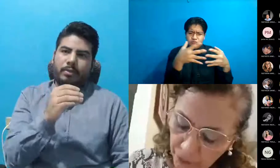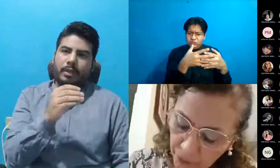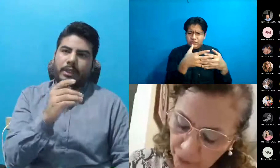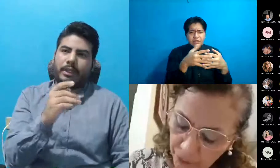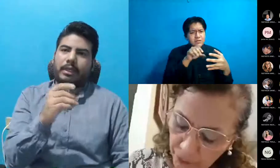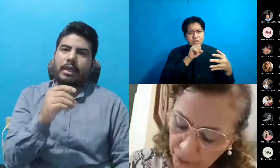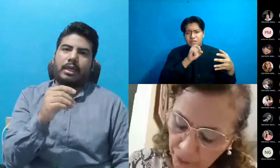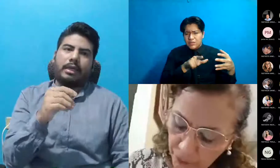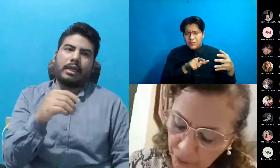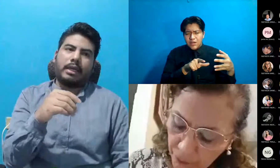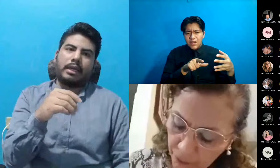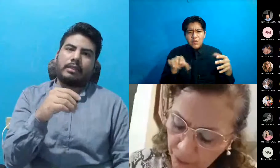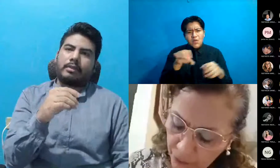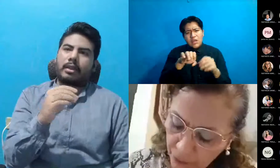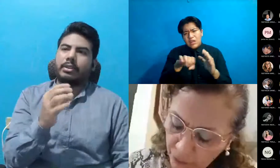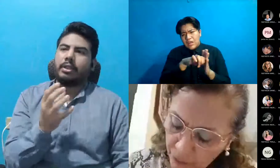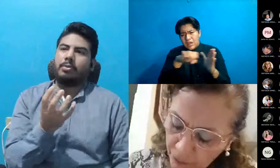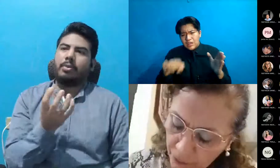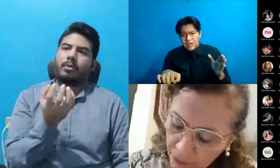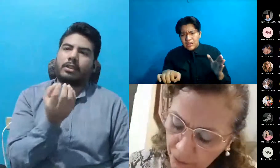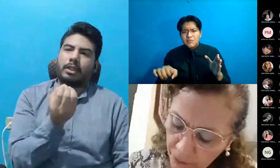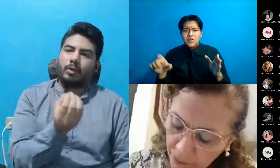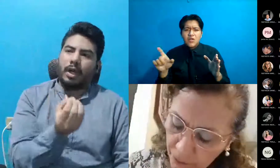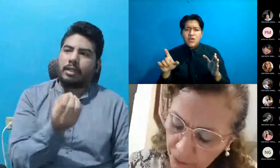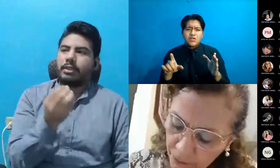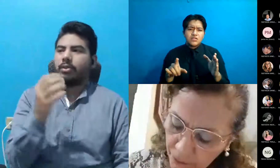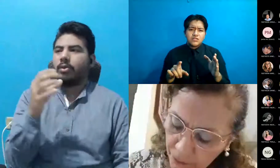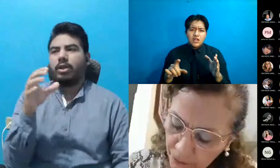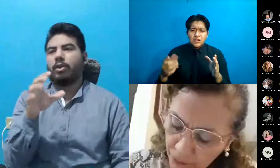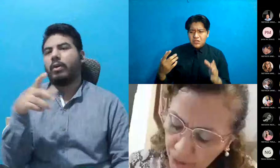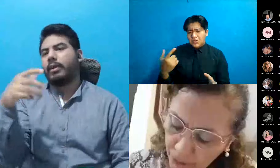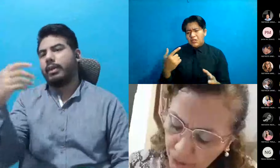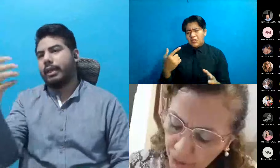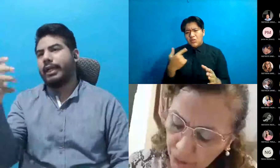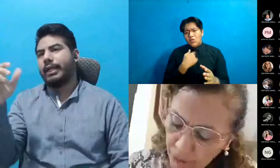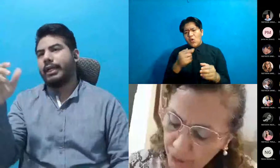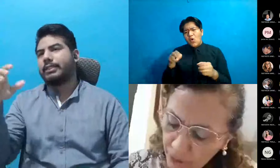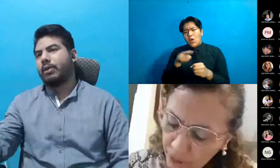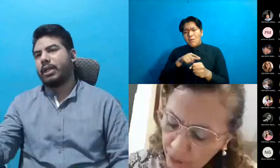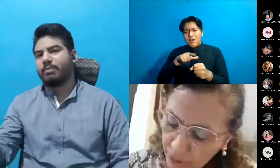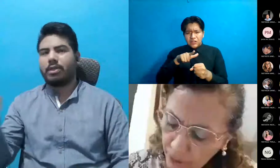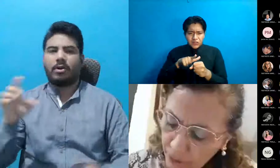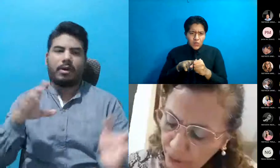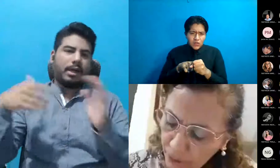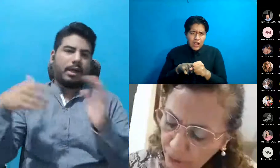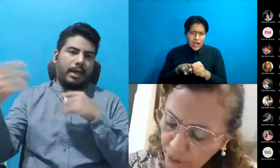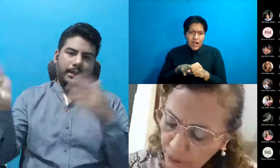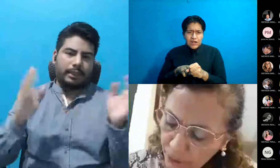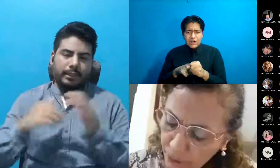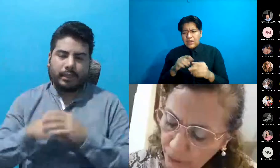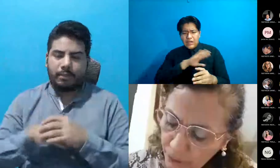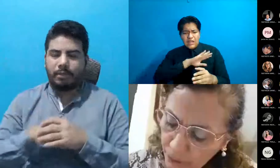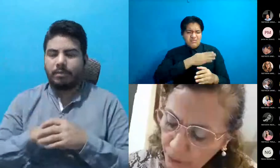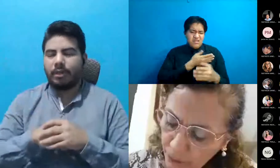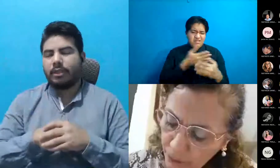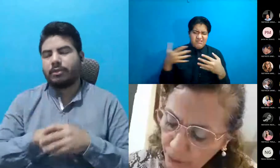de la comunidad para decir que debe ser un poco más natural y que no debe tener injerencia con el español, etcétera, etcétera, pero también